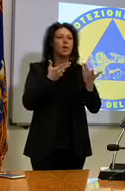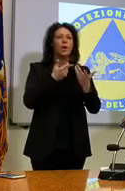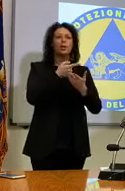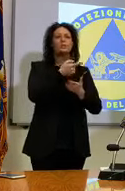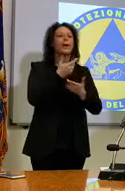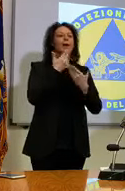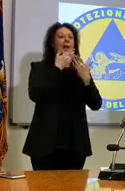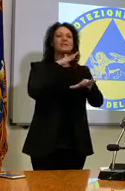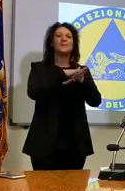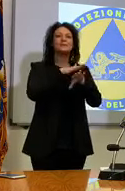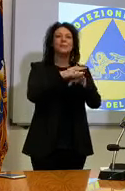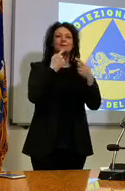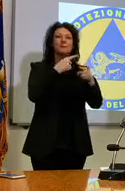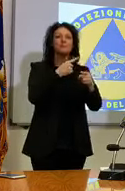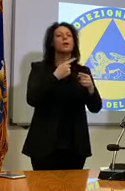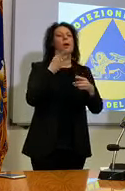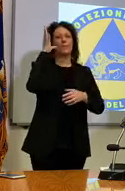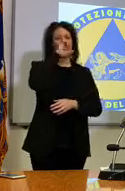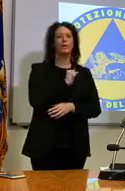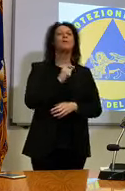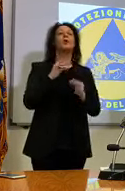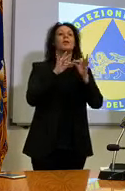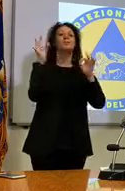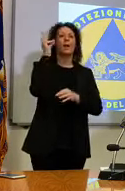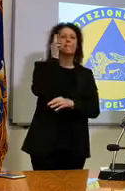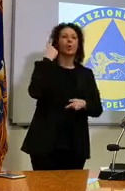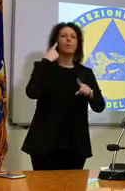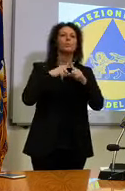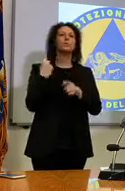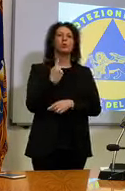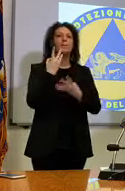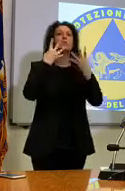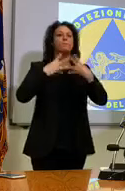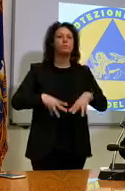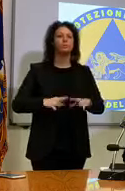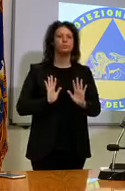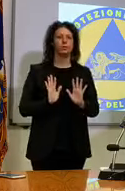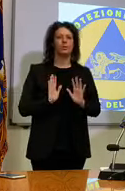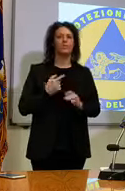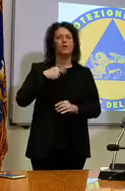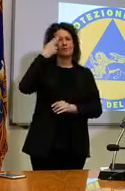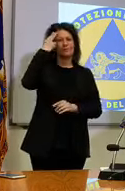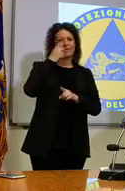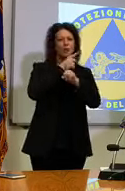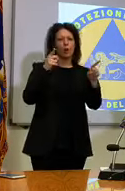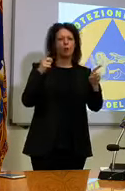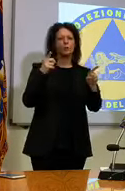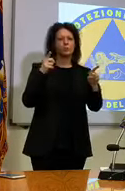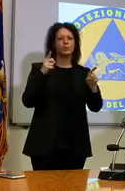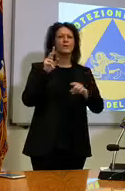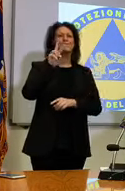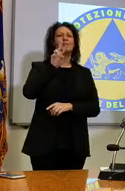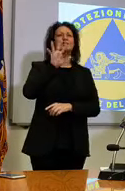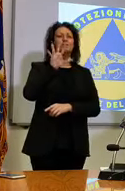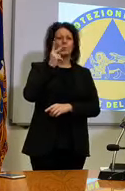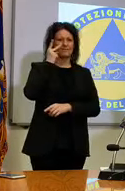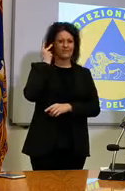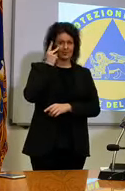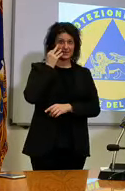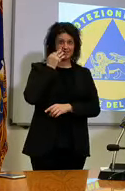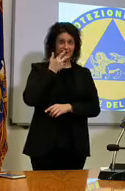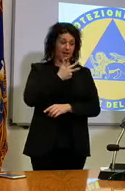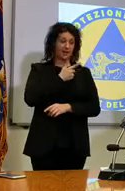isolare, tamponare funziona. Però voglio ricordare che noi al terzo giorno, cioè il 25 di febbraio, dopo